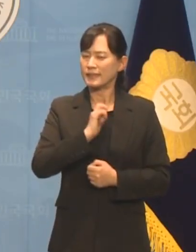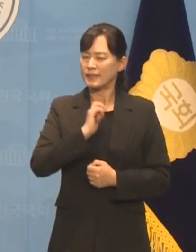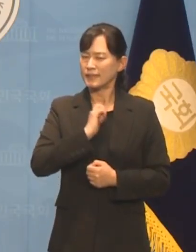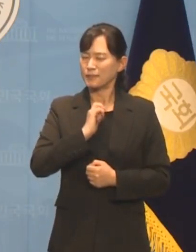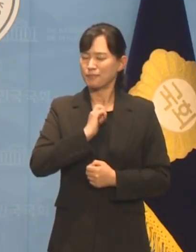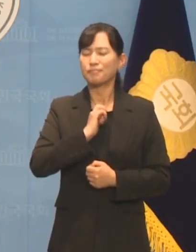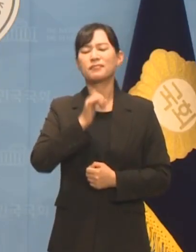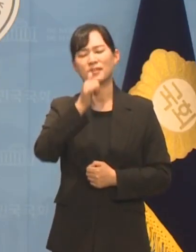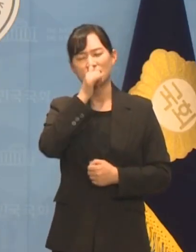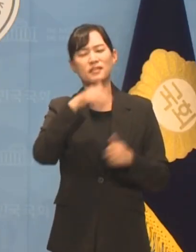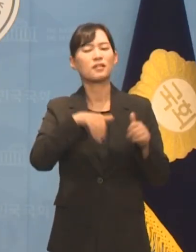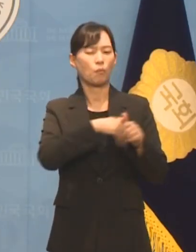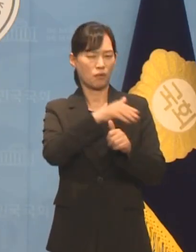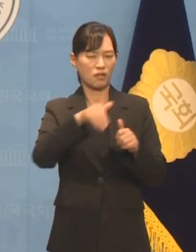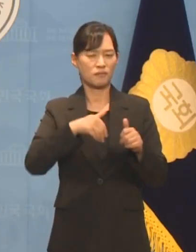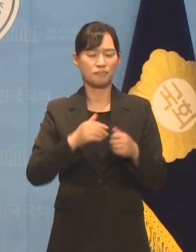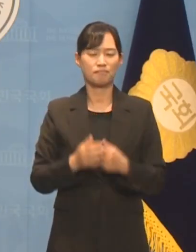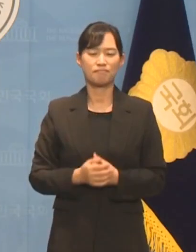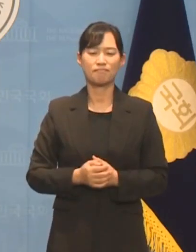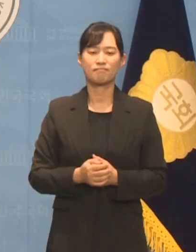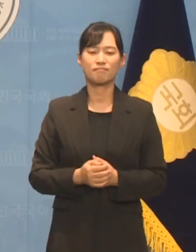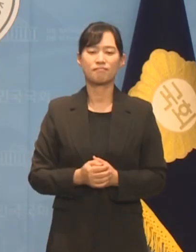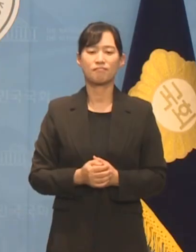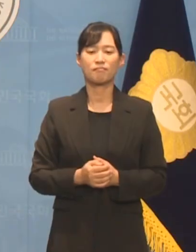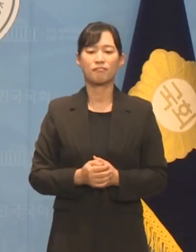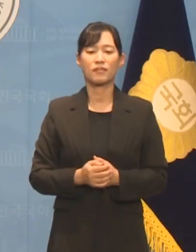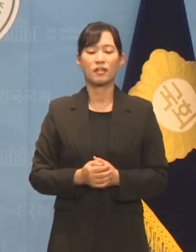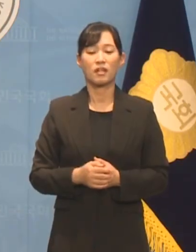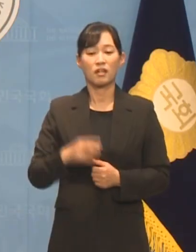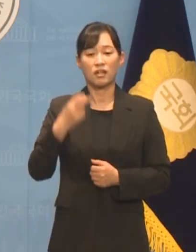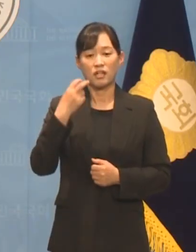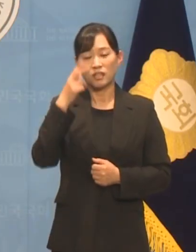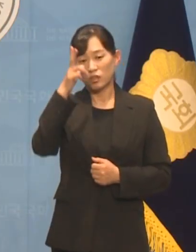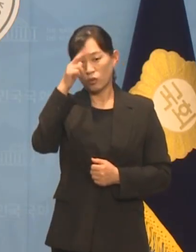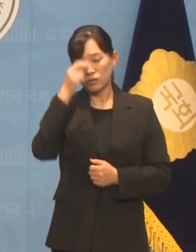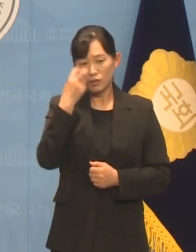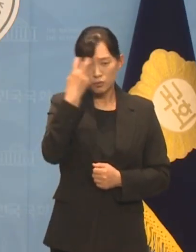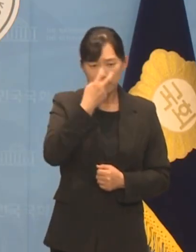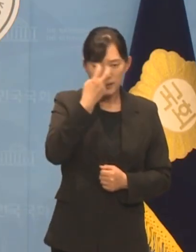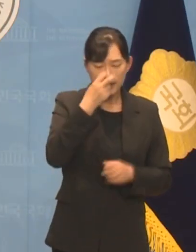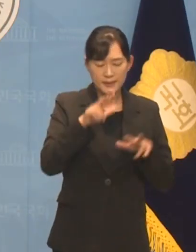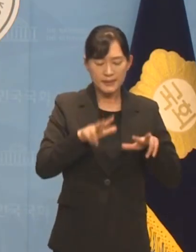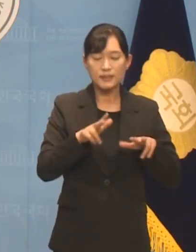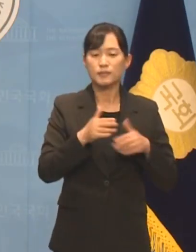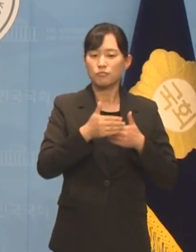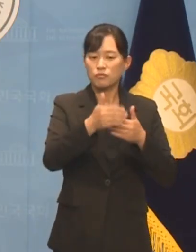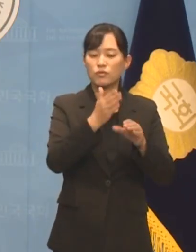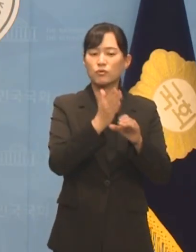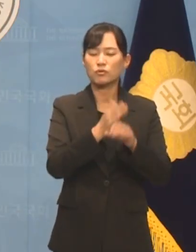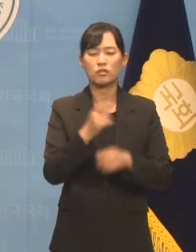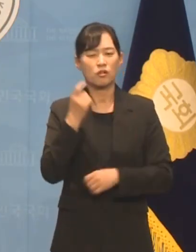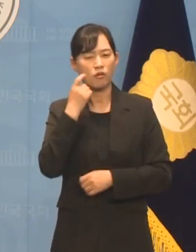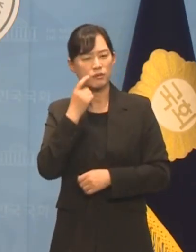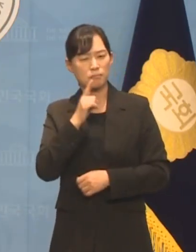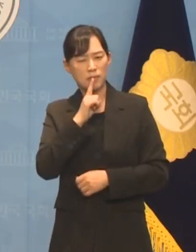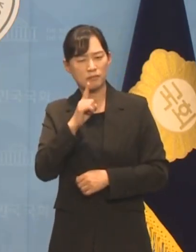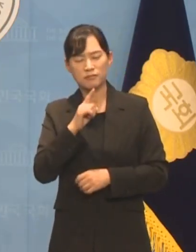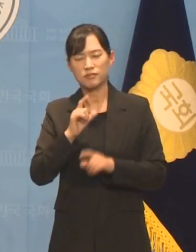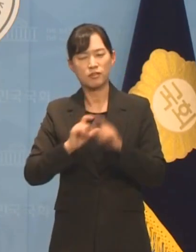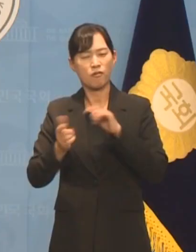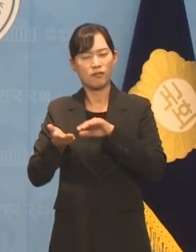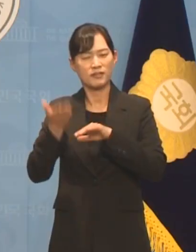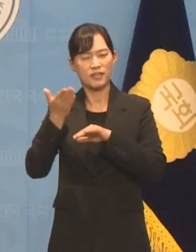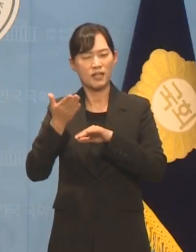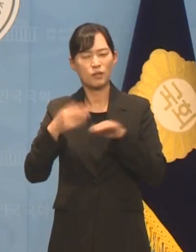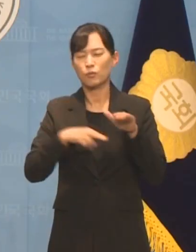피하기 어려운 상황으로 번지고 있습니다. 경찰 수사가 본격화되고 있습니다. 거짓말로는 더 이상 피할 수가